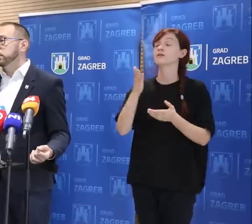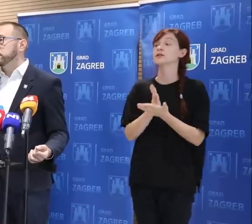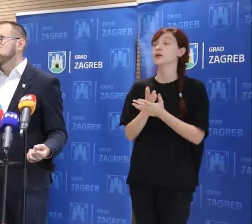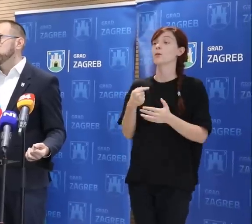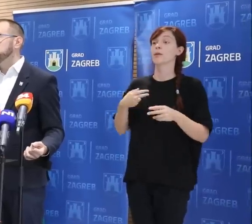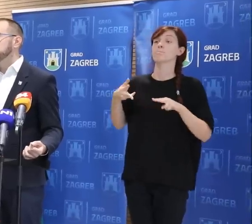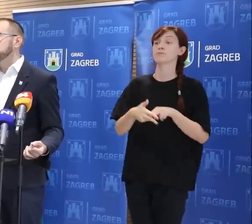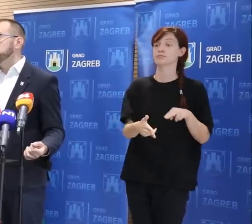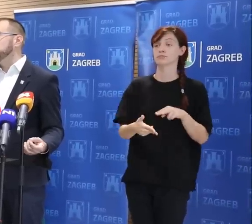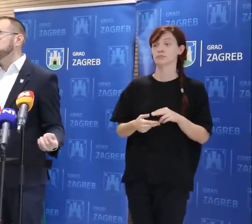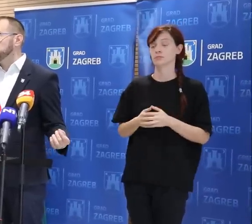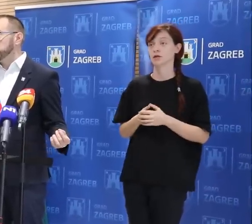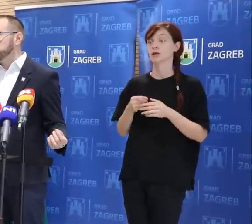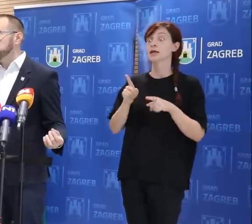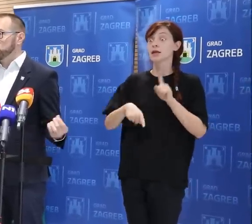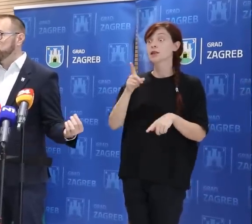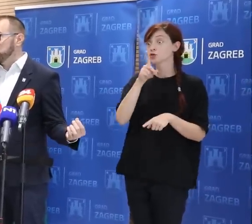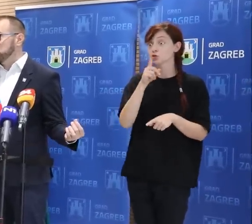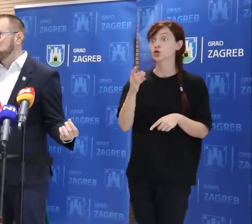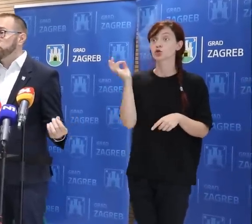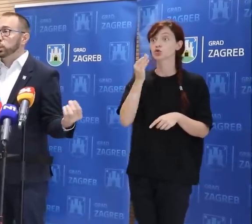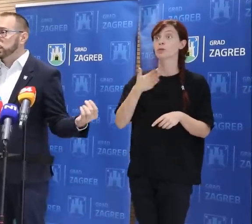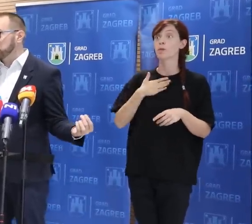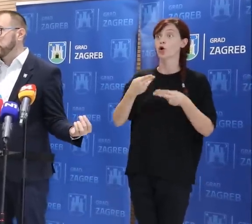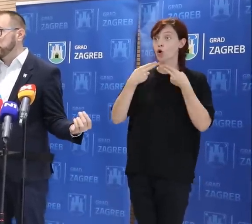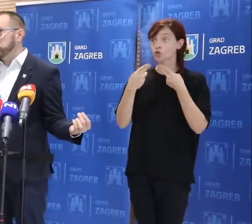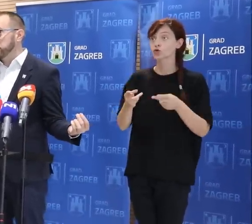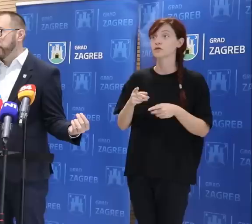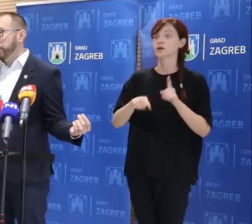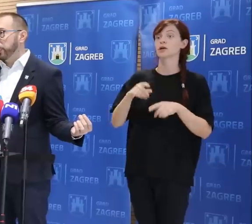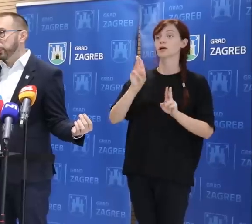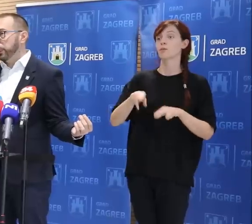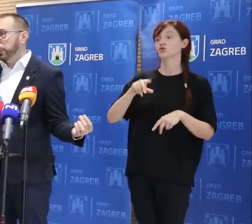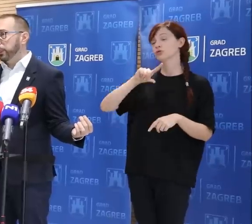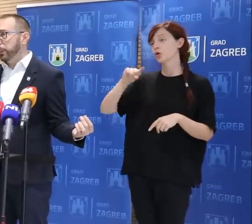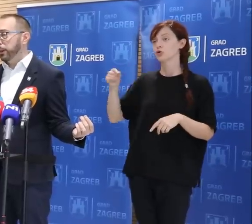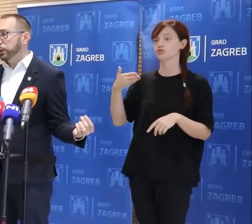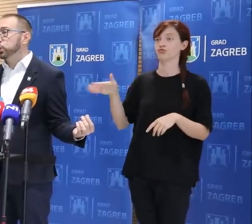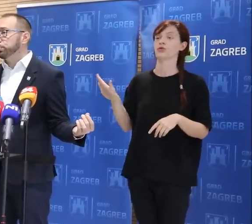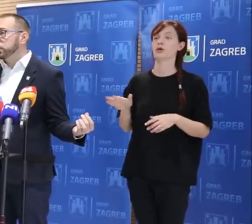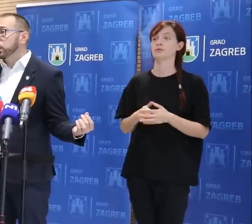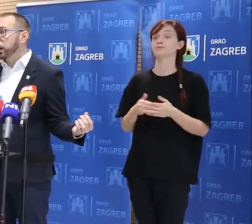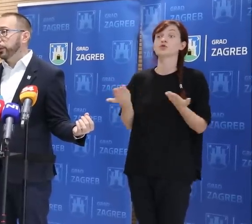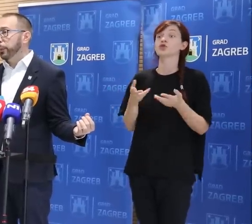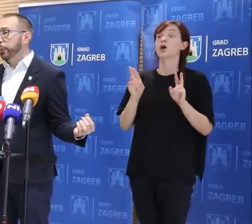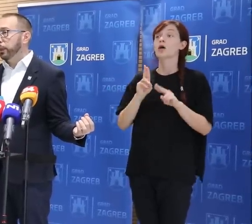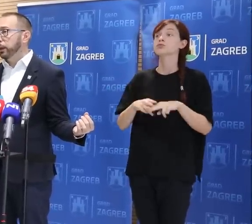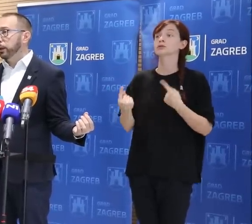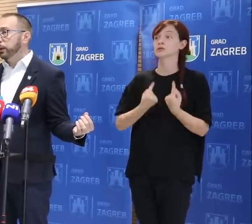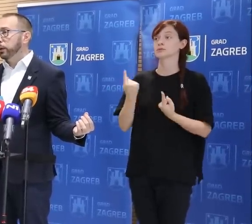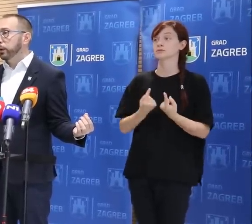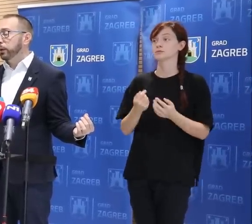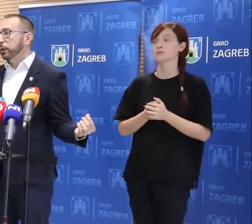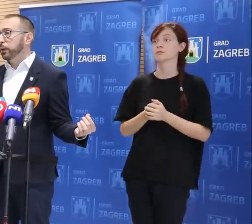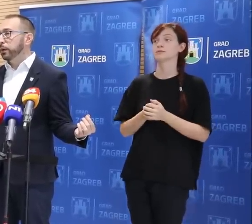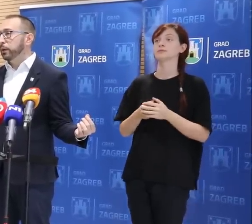Znači, ili ćete šutiti i slušati moje odgovore, ili možete izaći van. Što će biti od toga? Da date